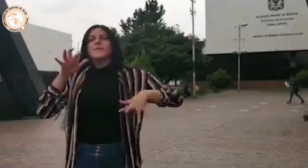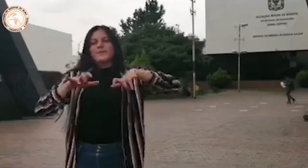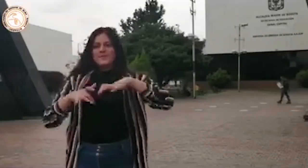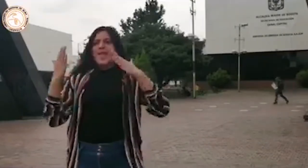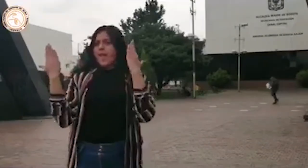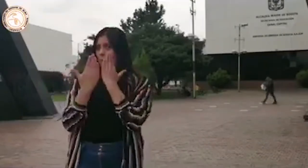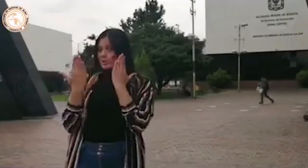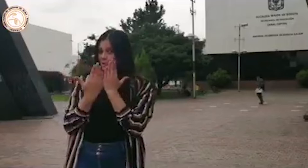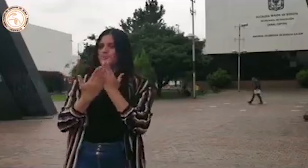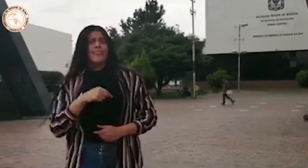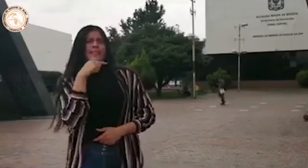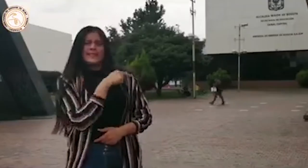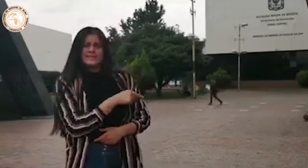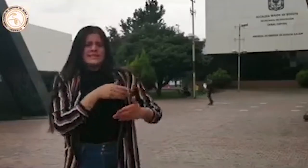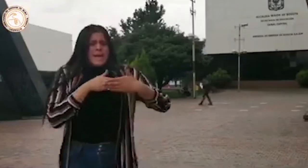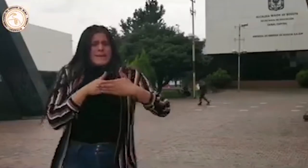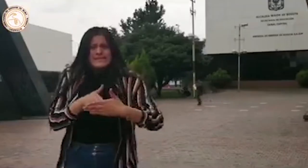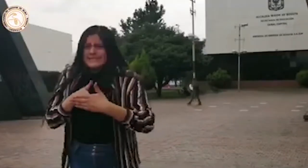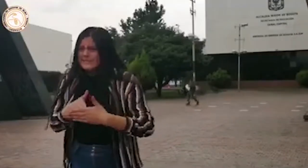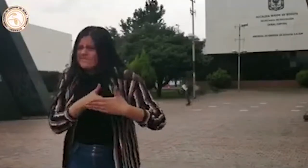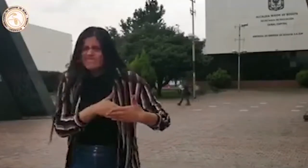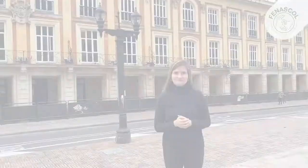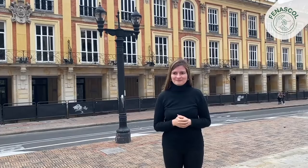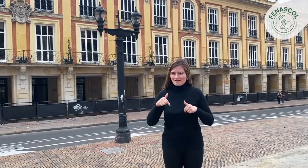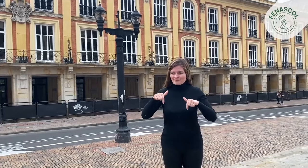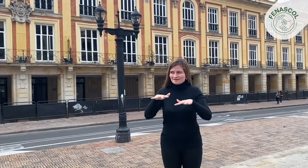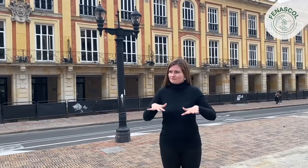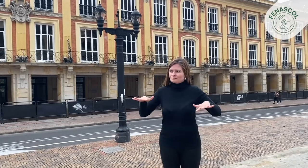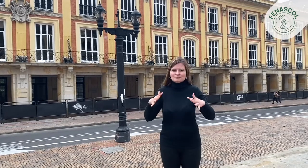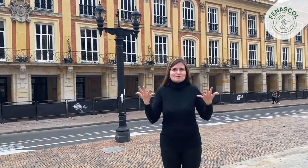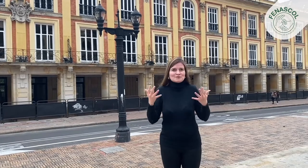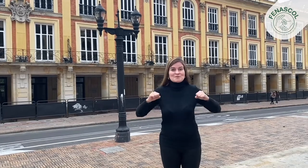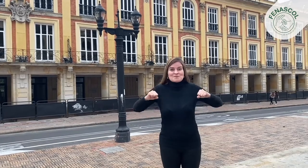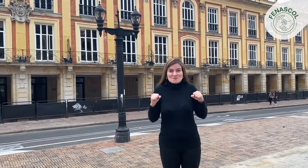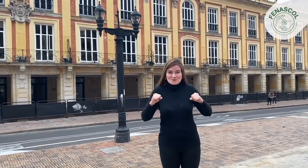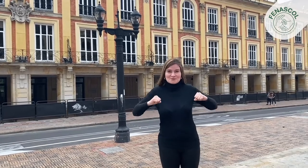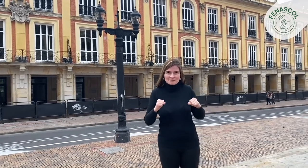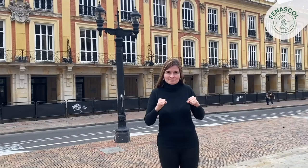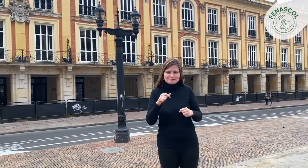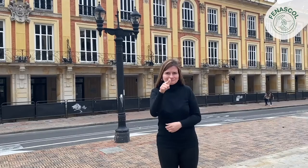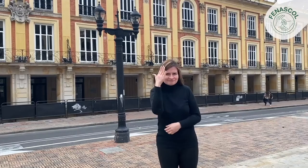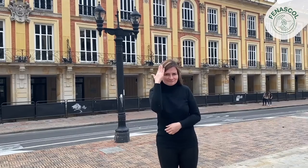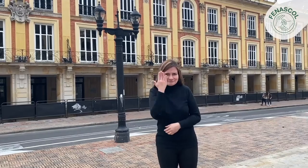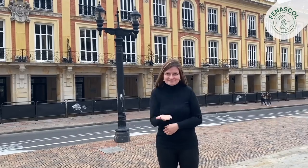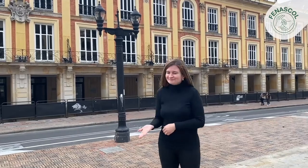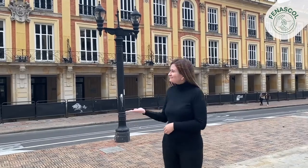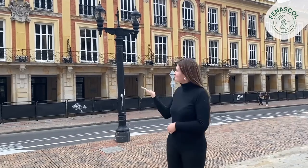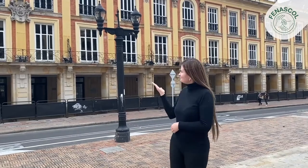Secretaría de Educación, la cual no es accesible. Estoy en Bogotá desde la Alcaldía Distrital. Como bien